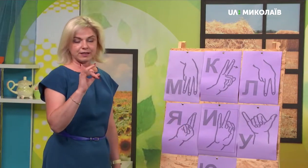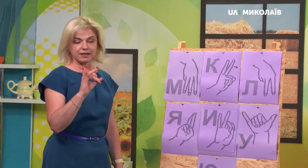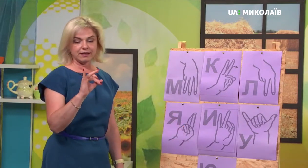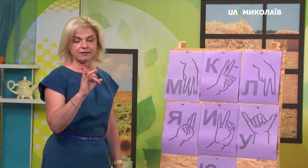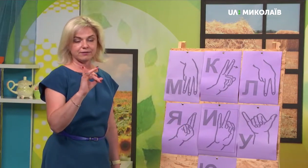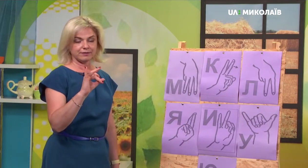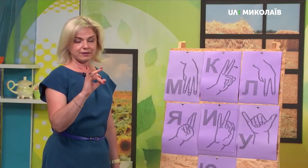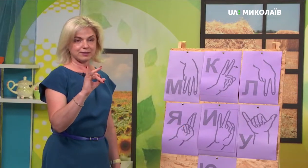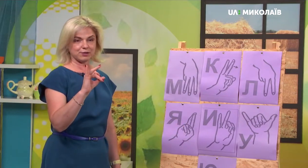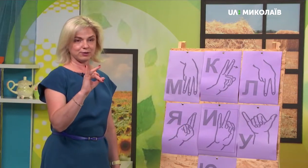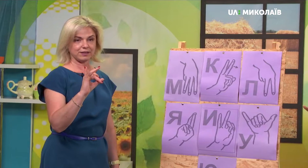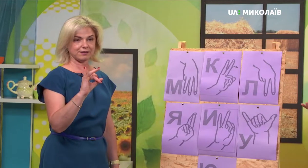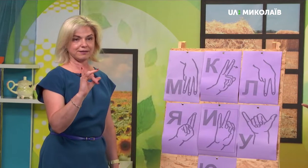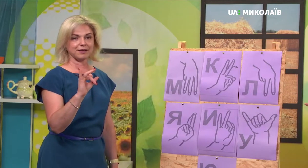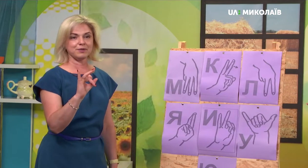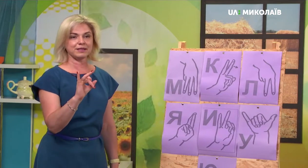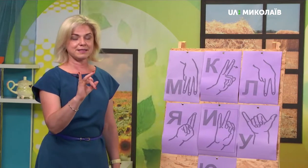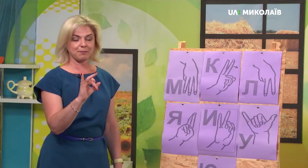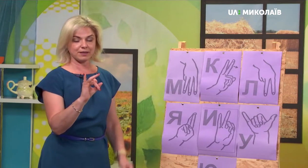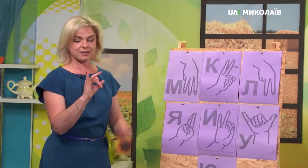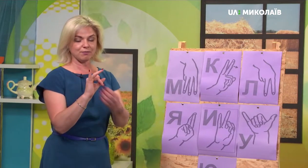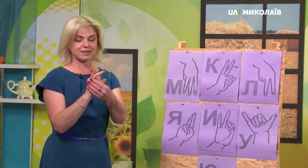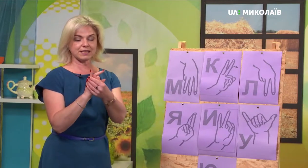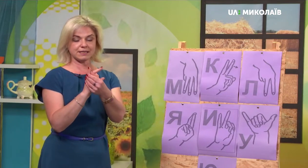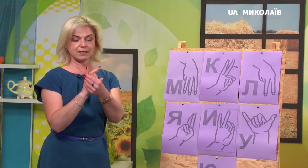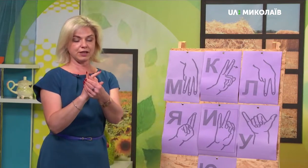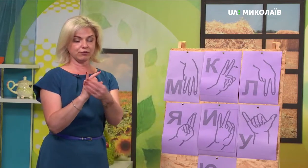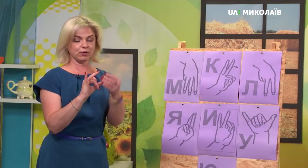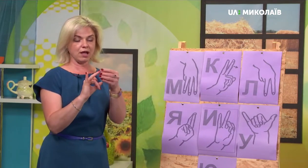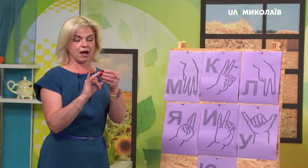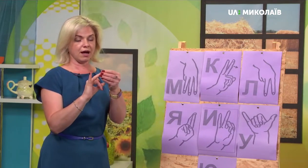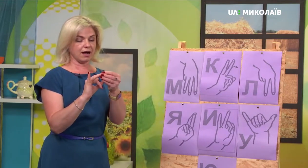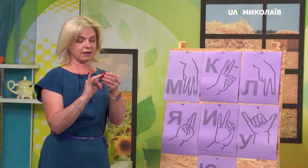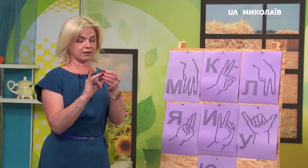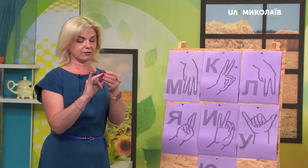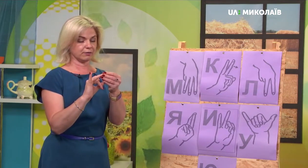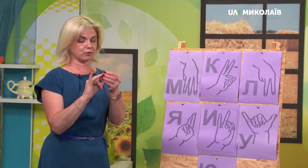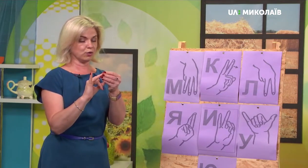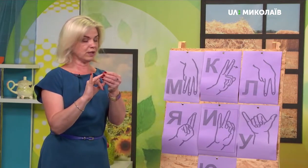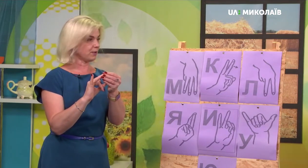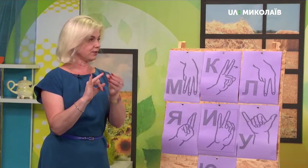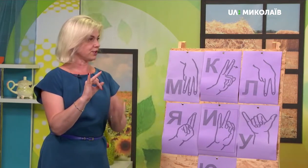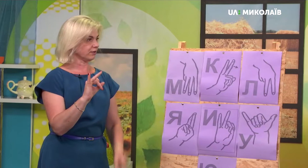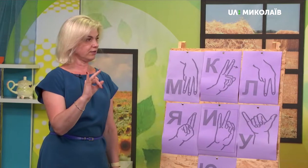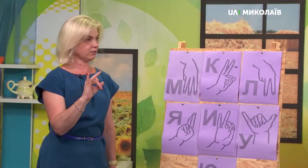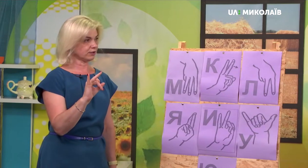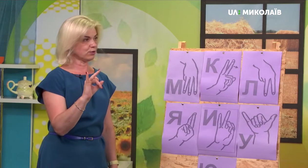«И», значить, отак комбінація пальців. Мізинець рівно, а довгий пальчик, він отако